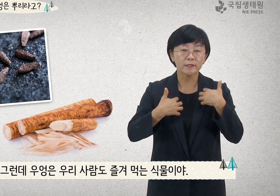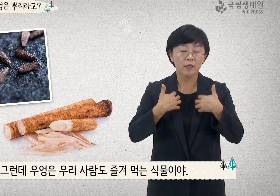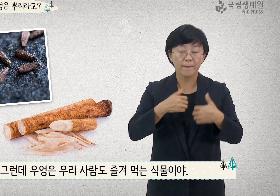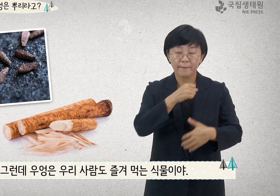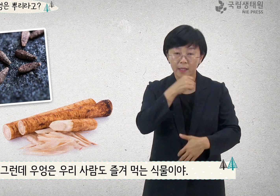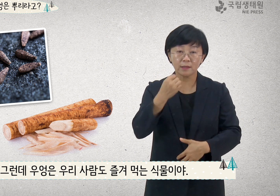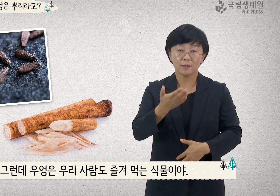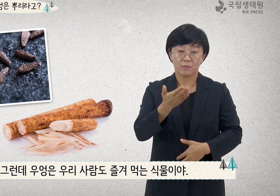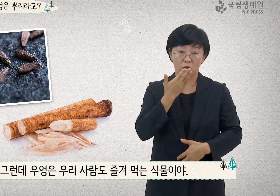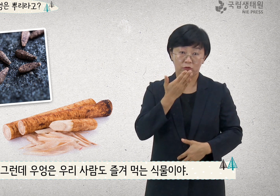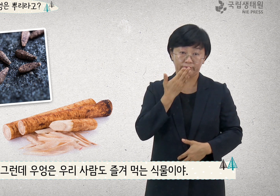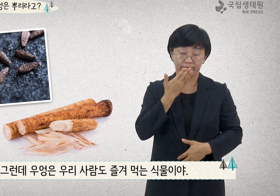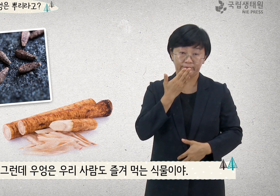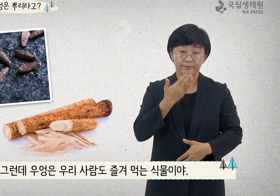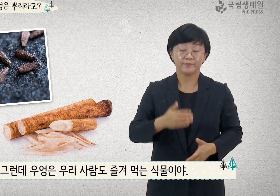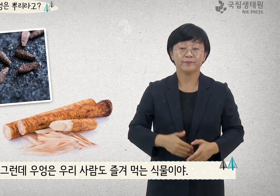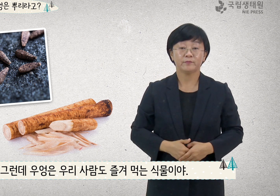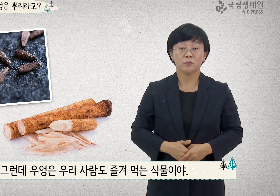식물이야.